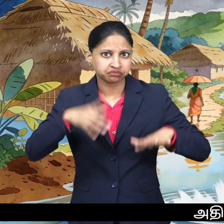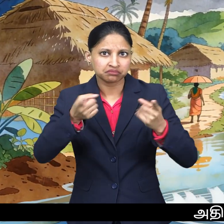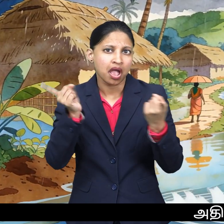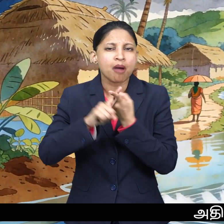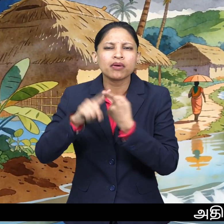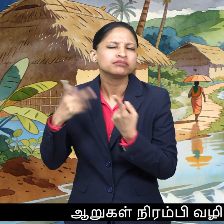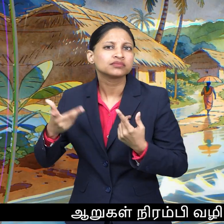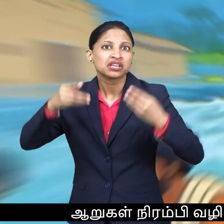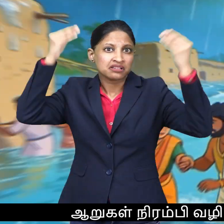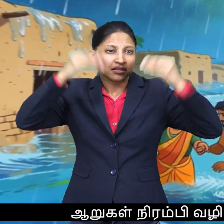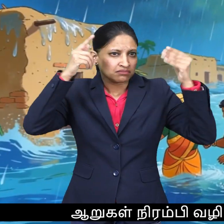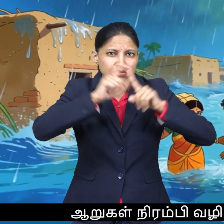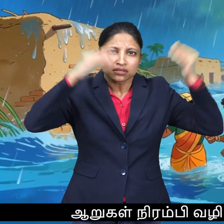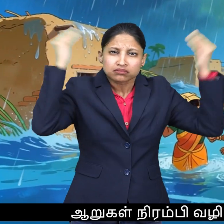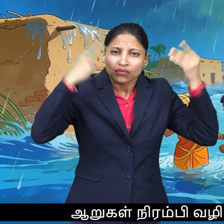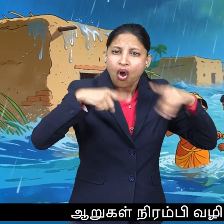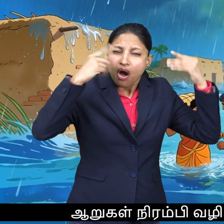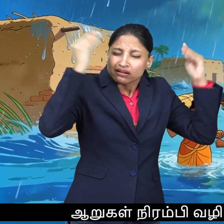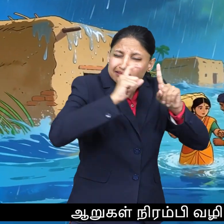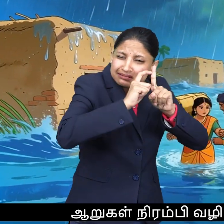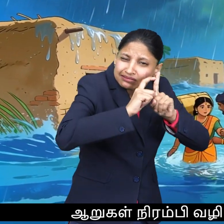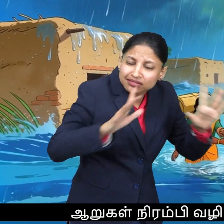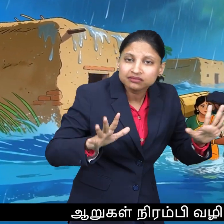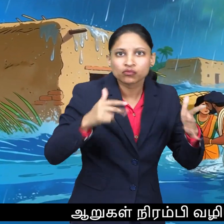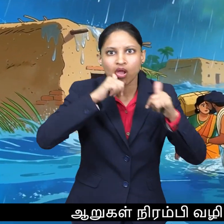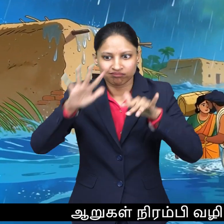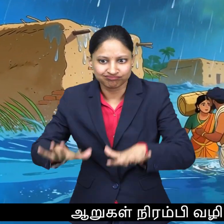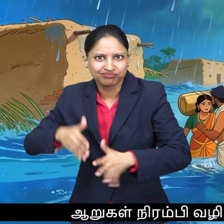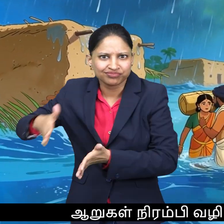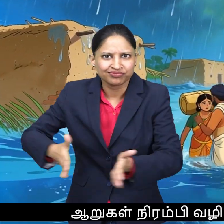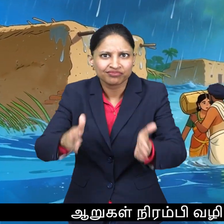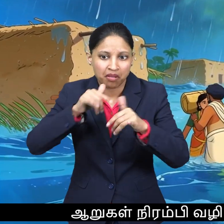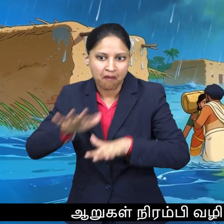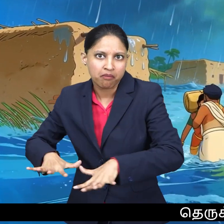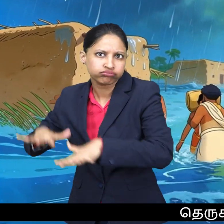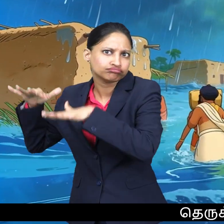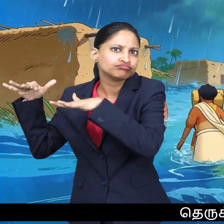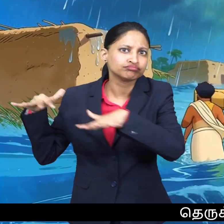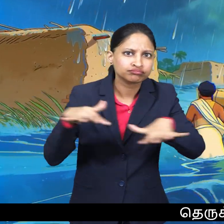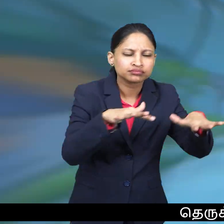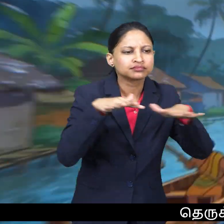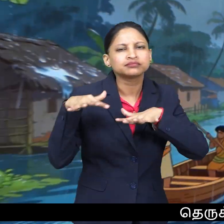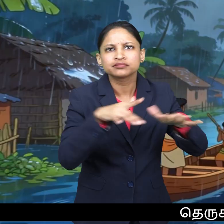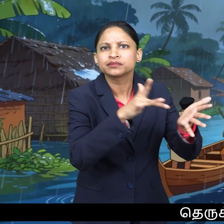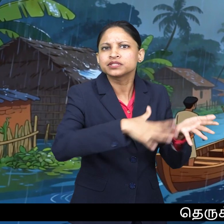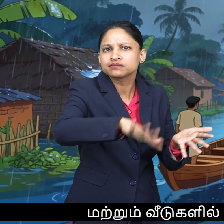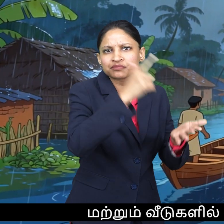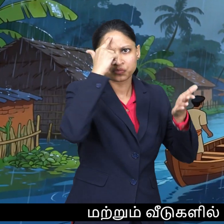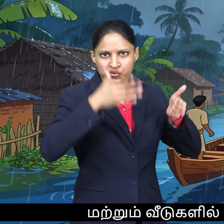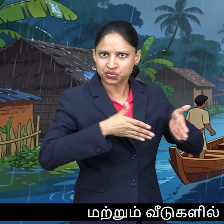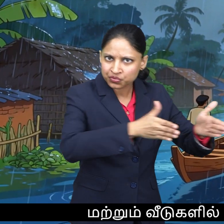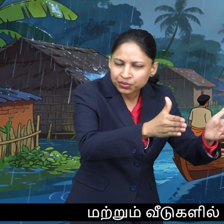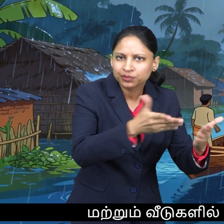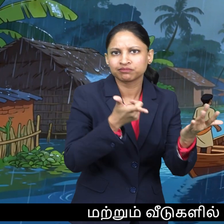அதிக மழை பெய்து ஆறுகள் நிரம்பி வழியும் போது வெள்ளம் ஏற்படுகிறது. தெருக்கள், பண்ணைகள்